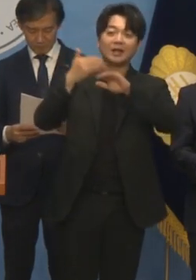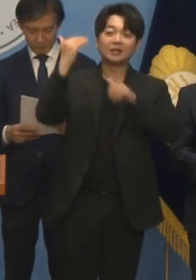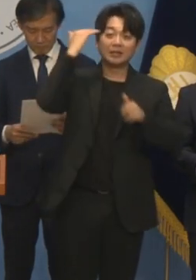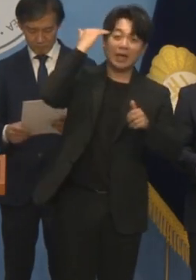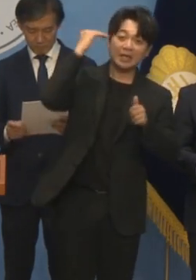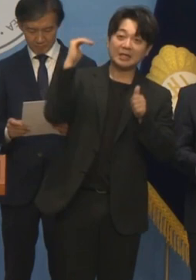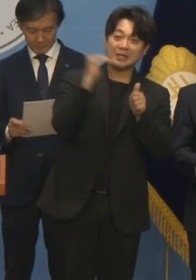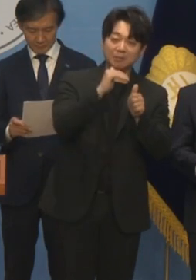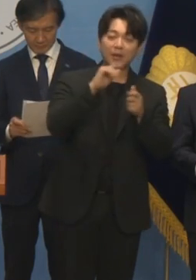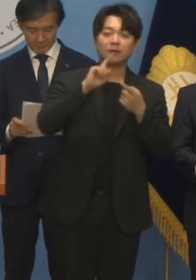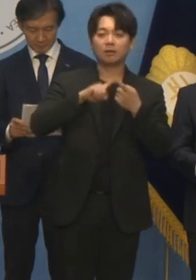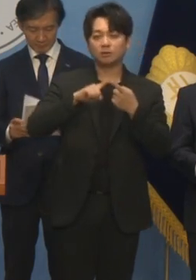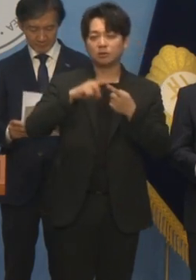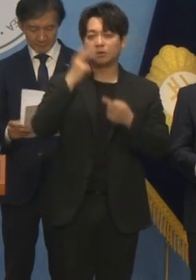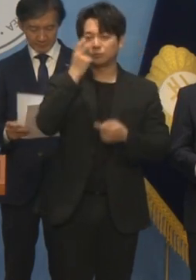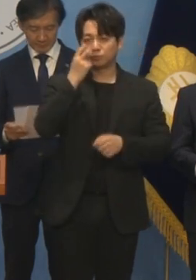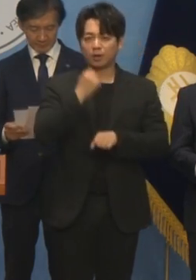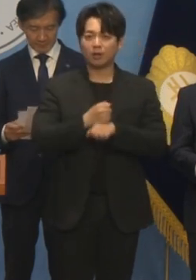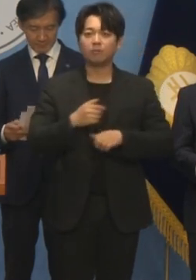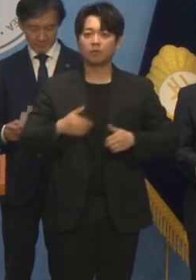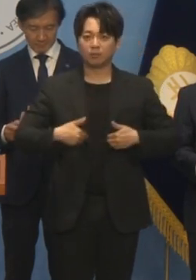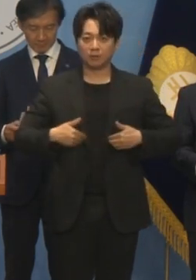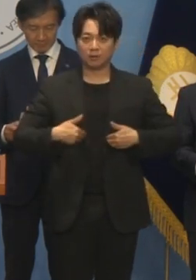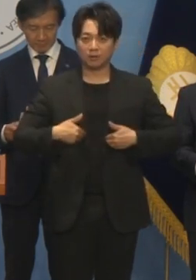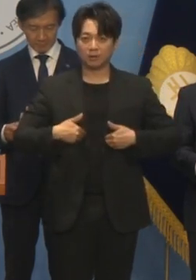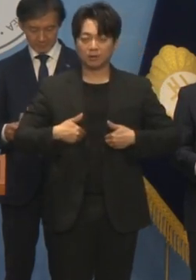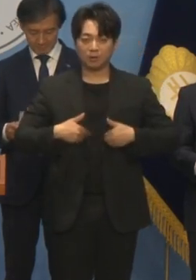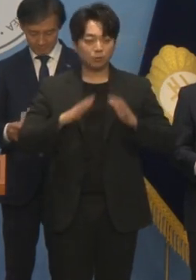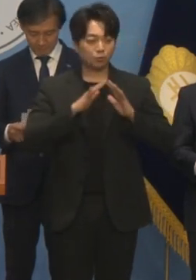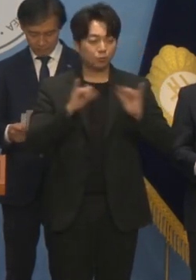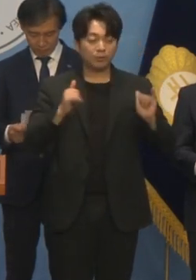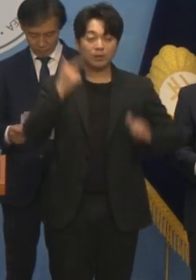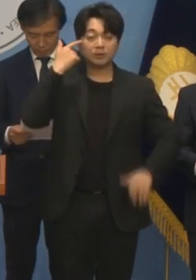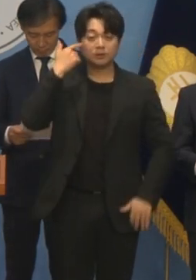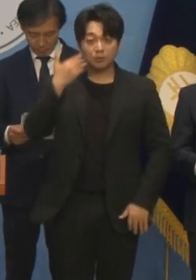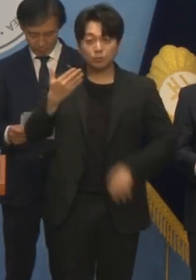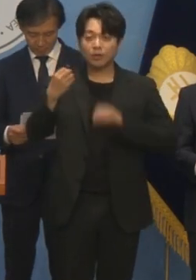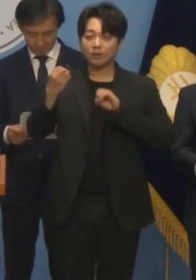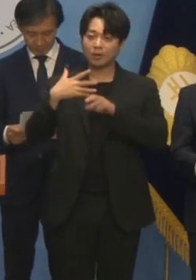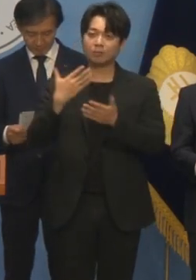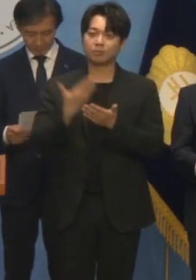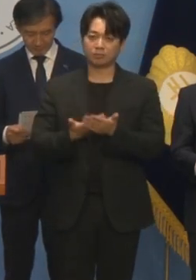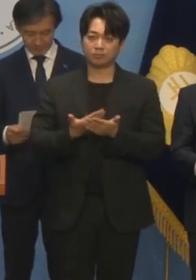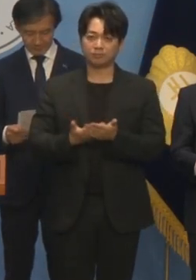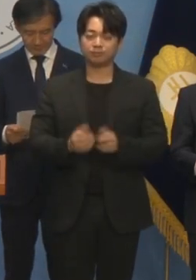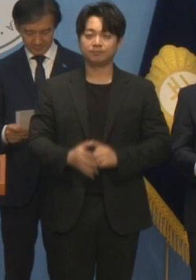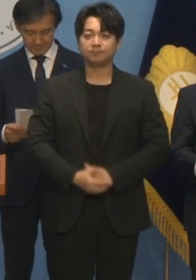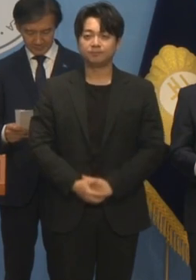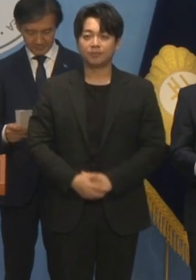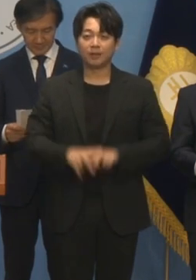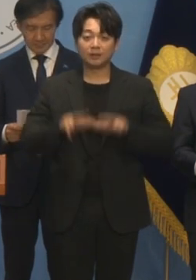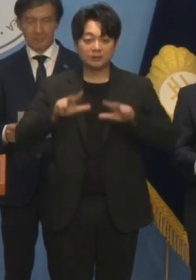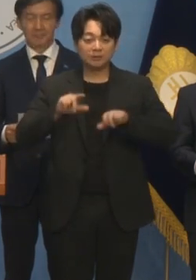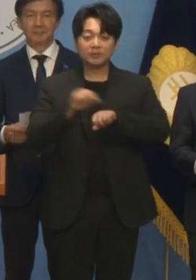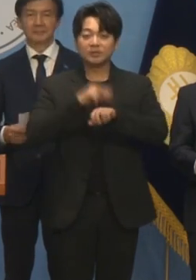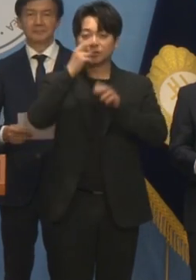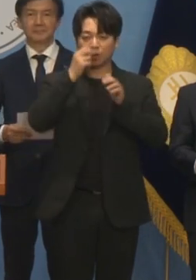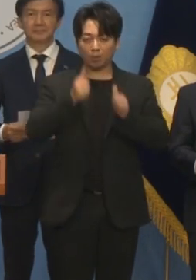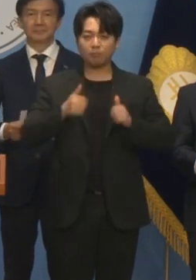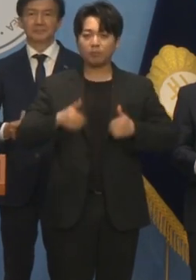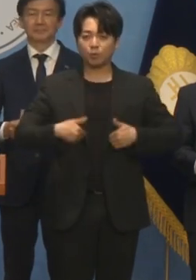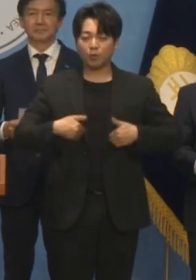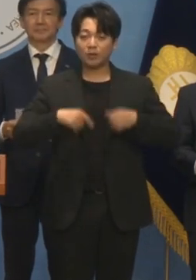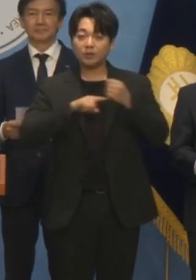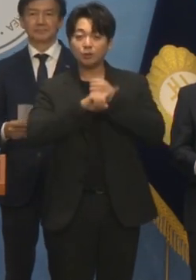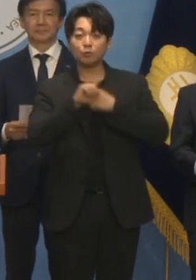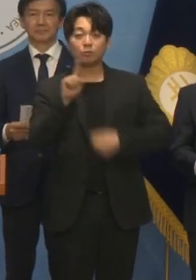군과 정부의 책임에 대한 국민의 질문에 답해야 합니다. 왜 지금 특검으로 해야 하느냐?